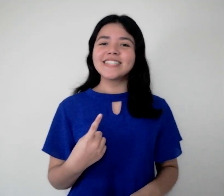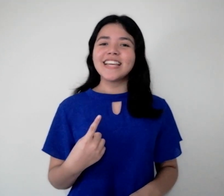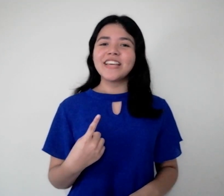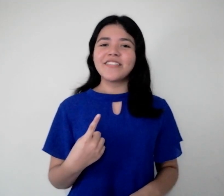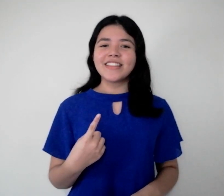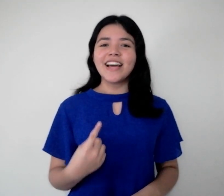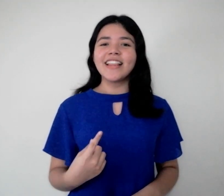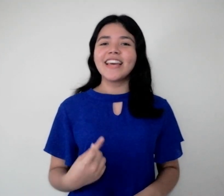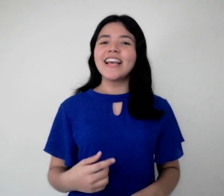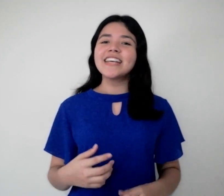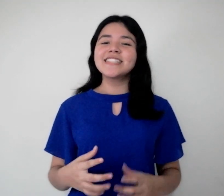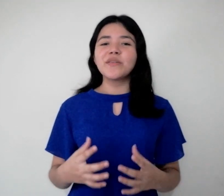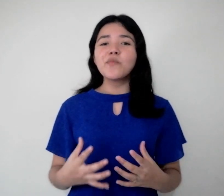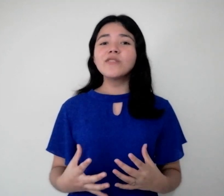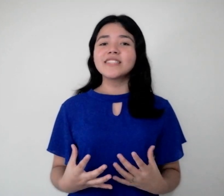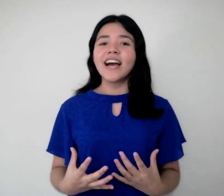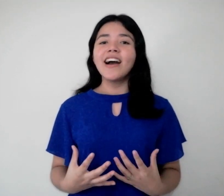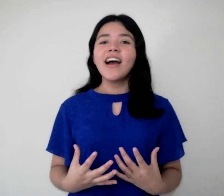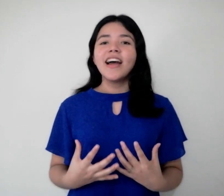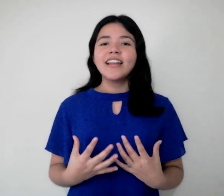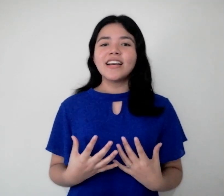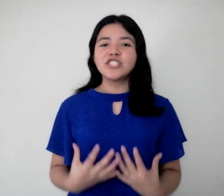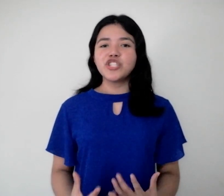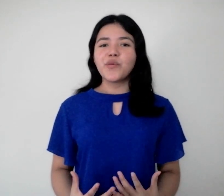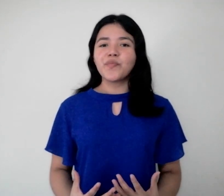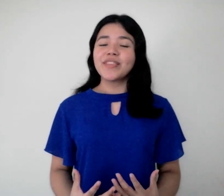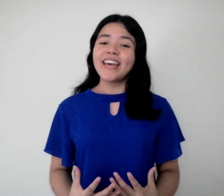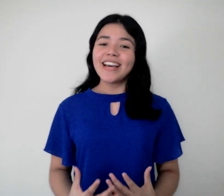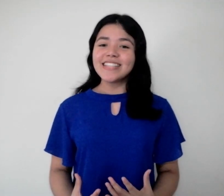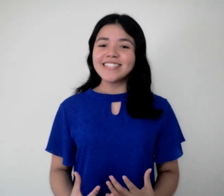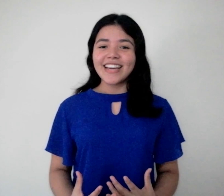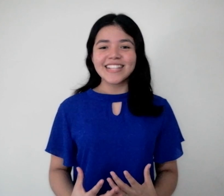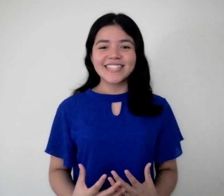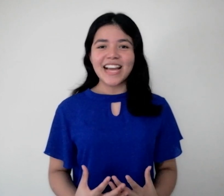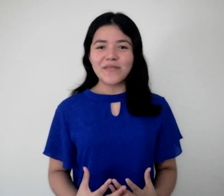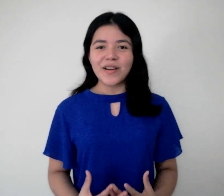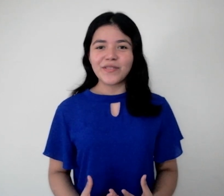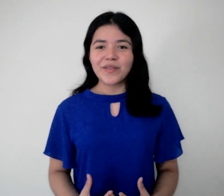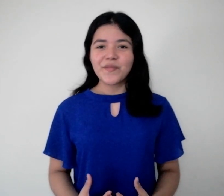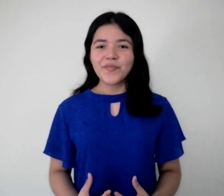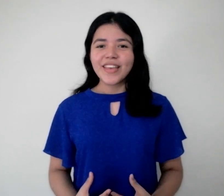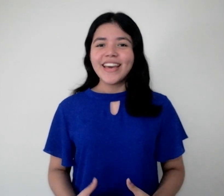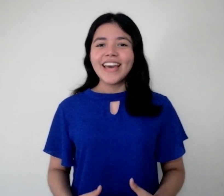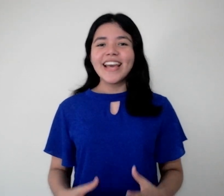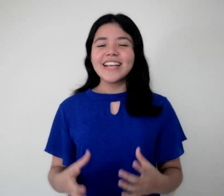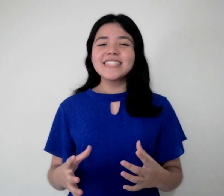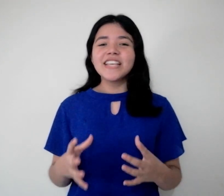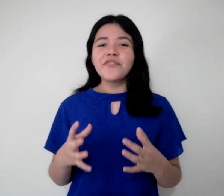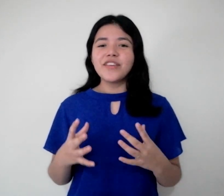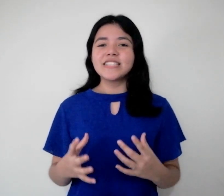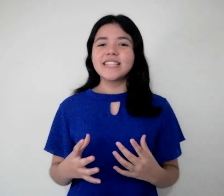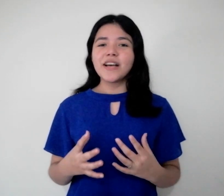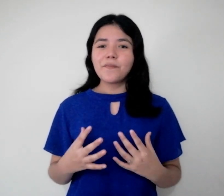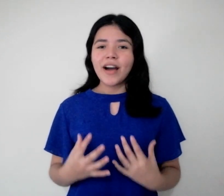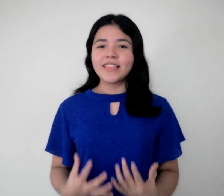de libertad en esta hermosa nación que es El Salvador. En estas fiestas